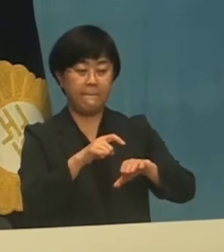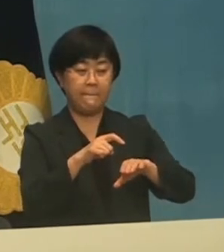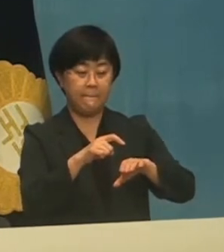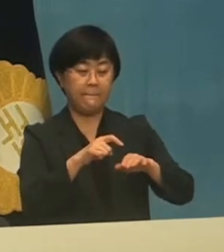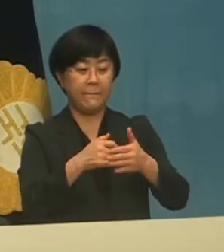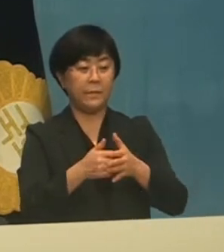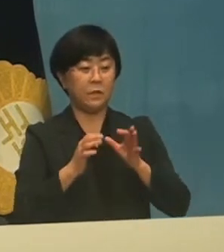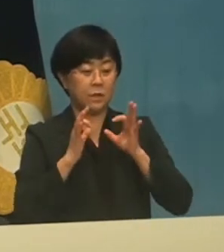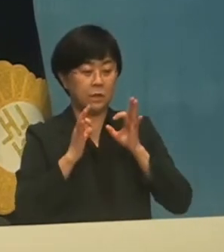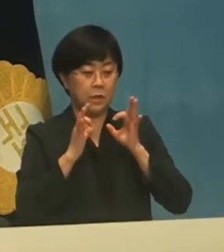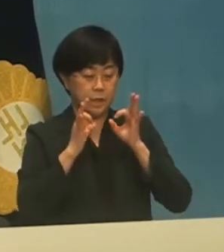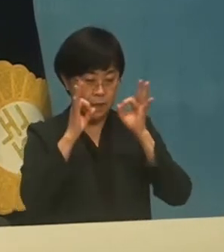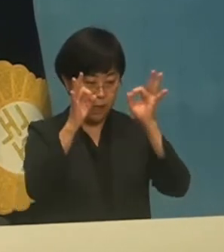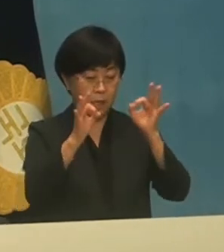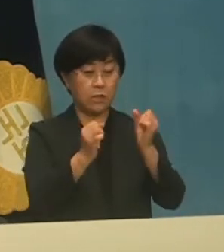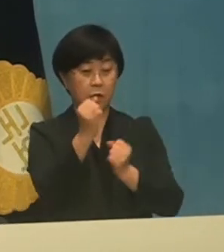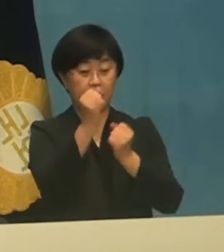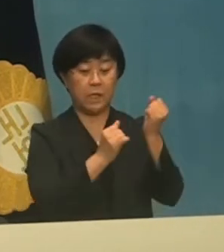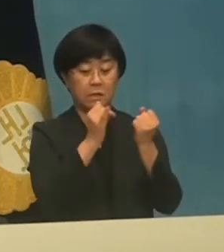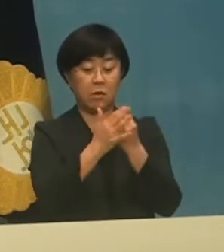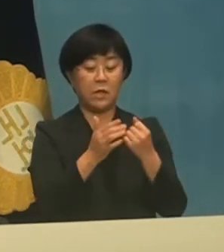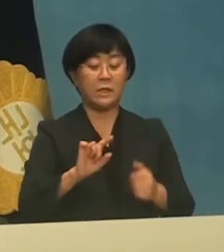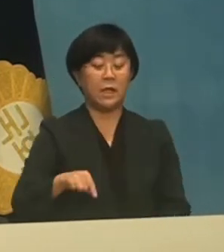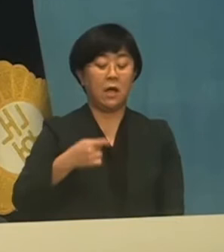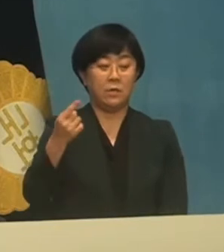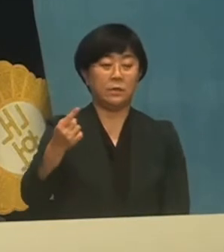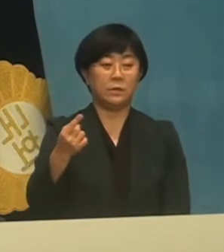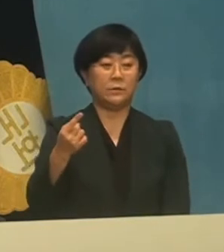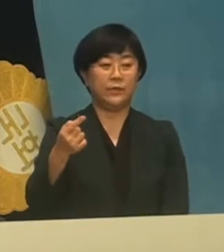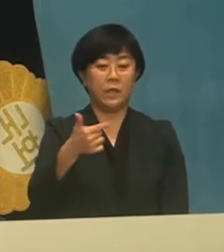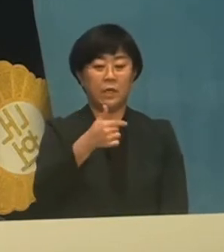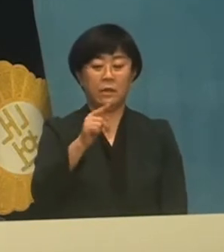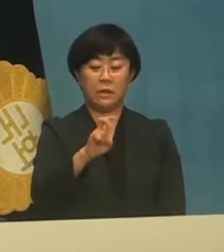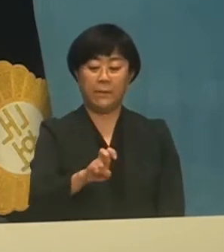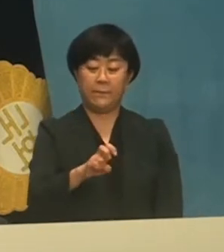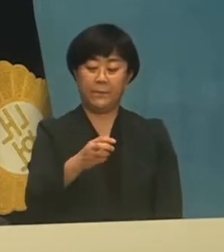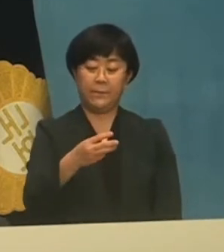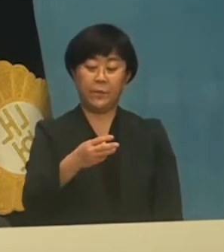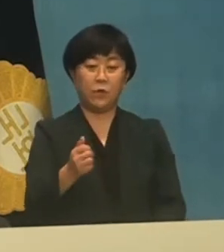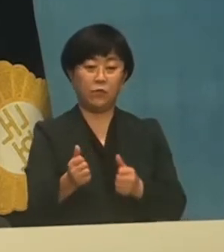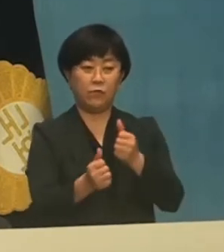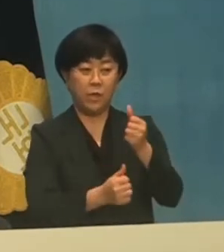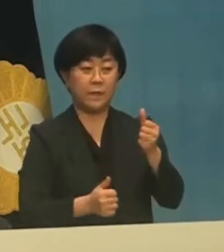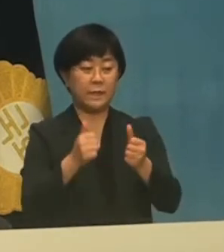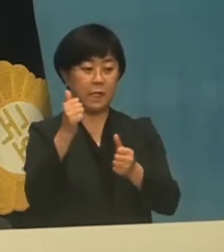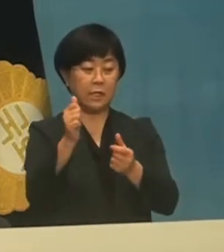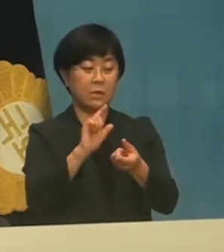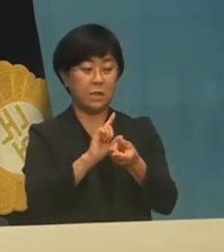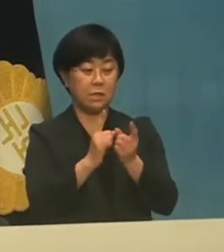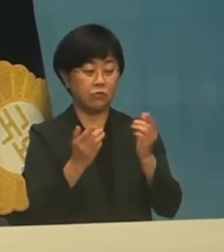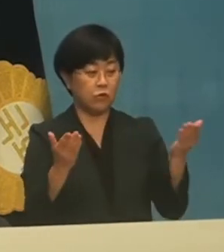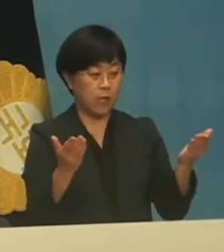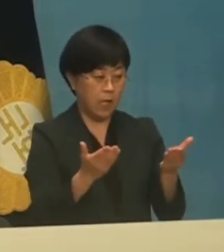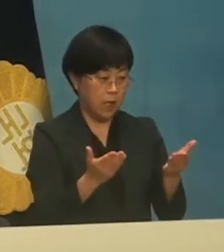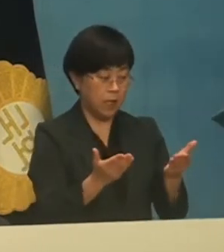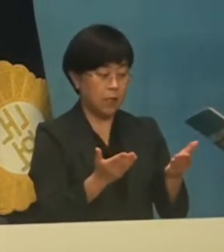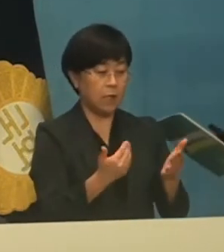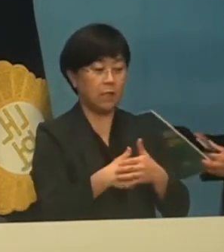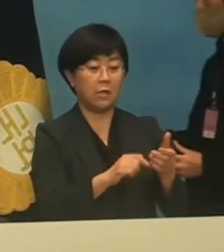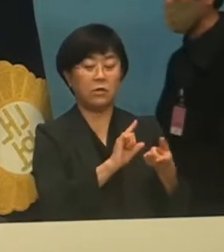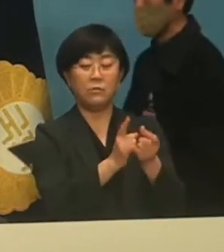주셨습니다. 다음은 녹색당 탈핵위원회 남태재 위원장 직무대행님의 발언을 듣겠습니다.